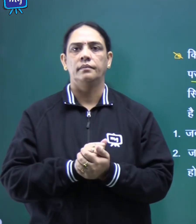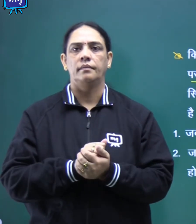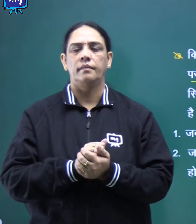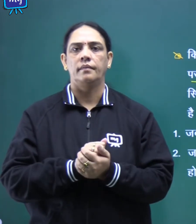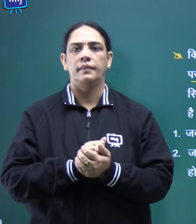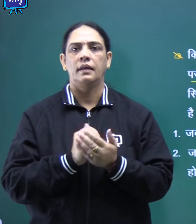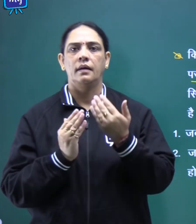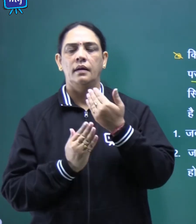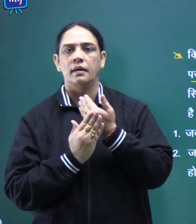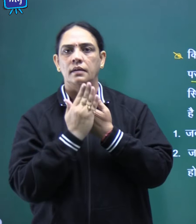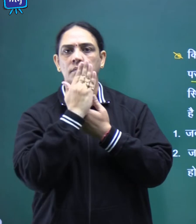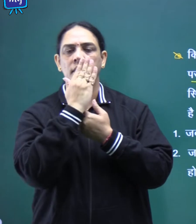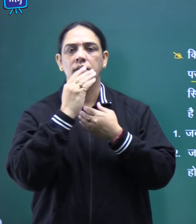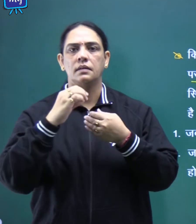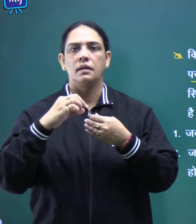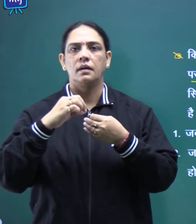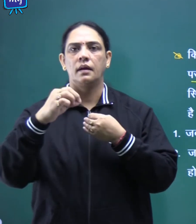स्पर्श रेखाएं